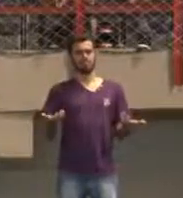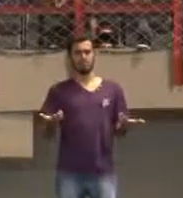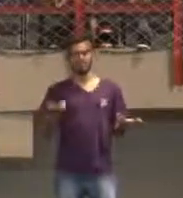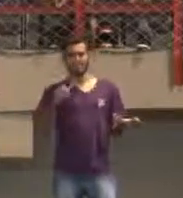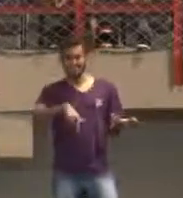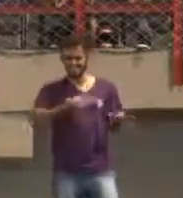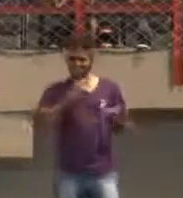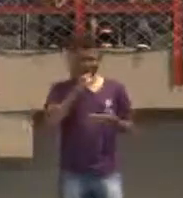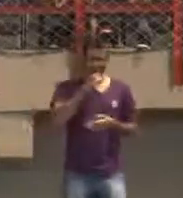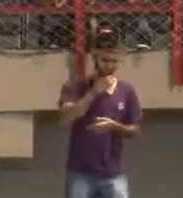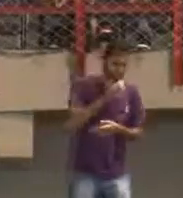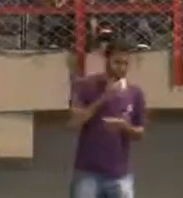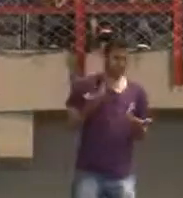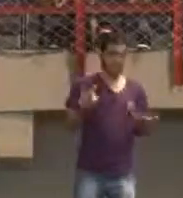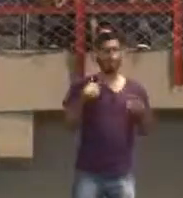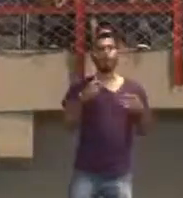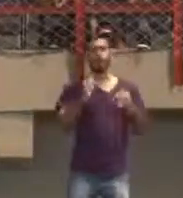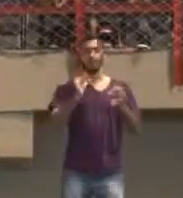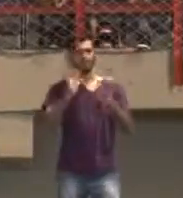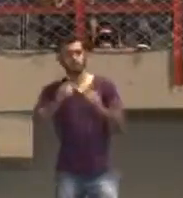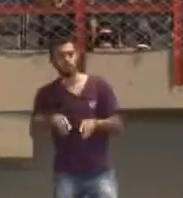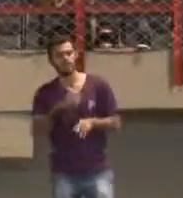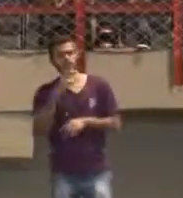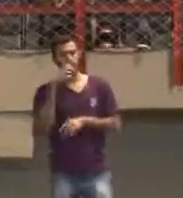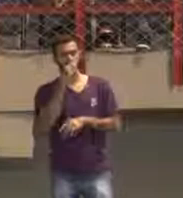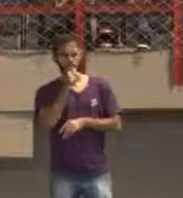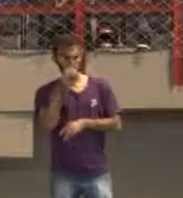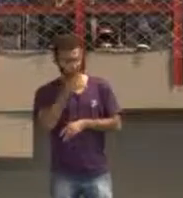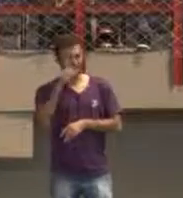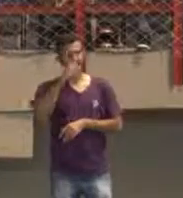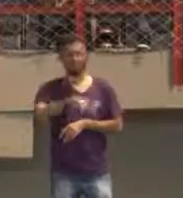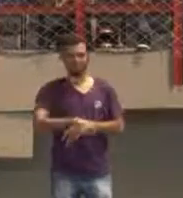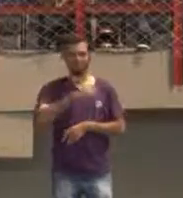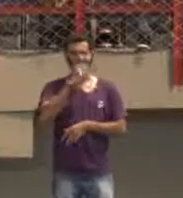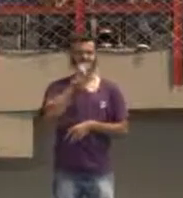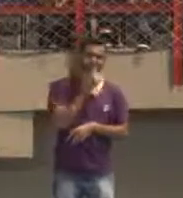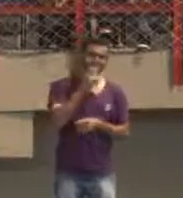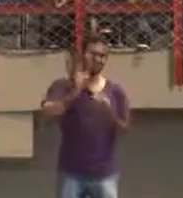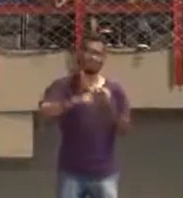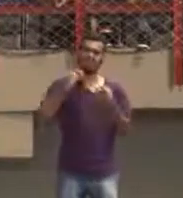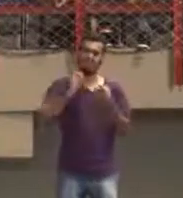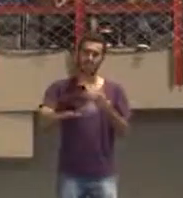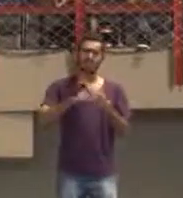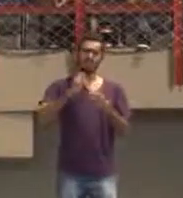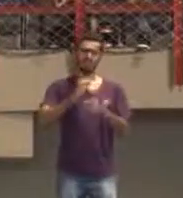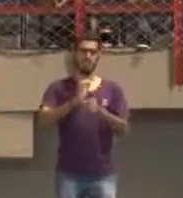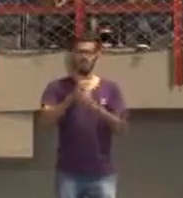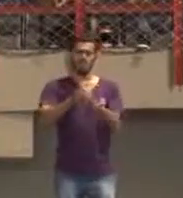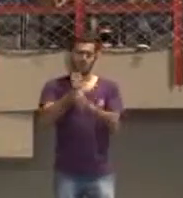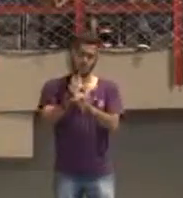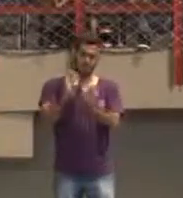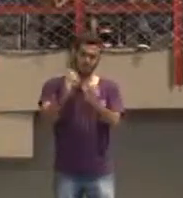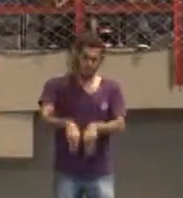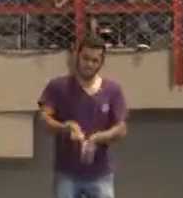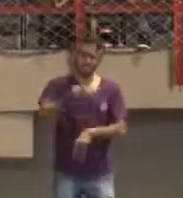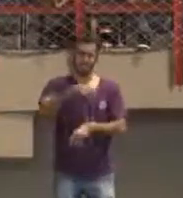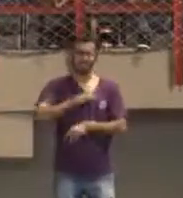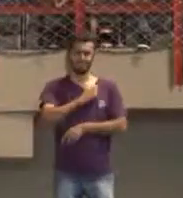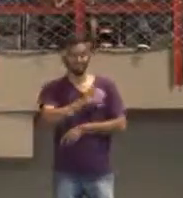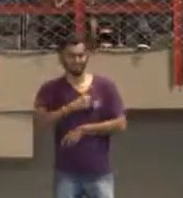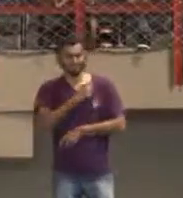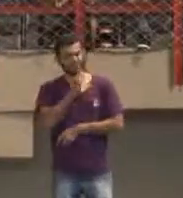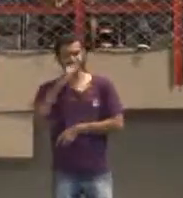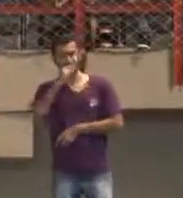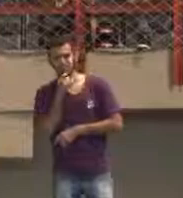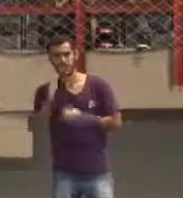O final de semana é melancólico, o final de um ano é melancólico. Imagine o final de um século. O século